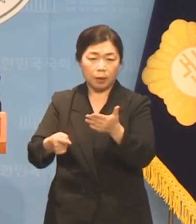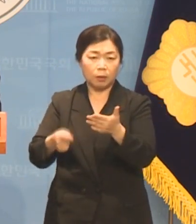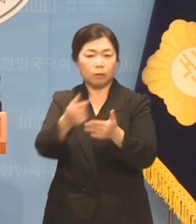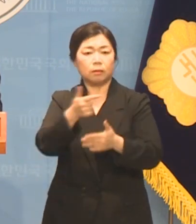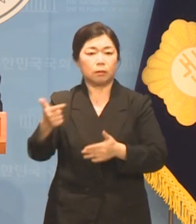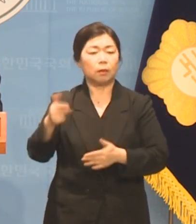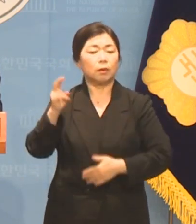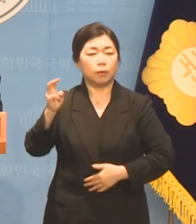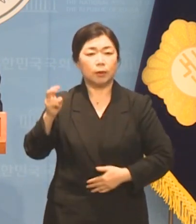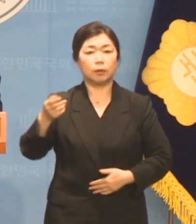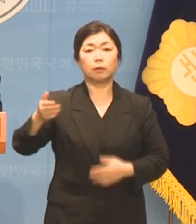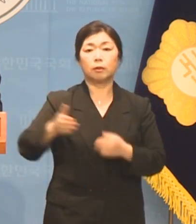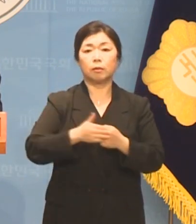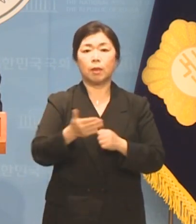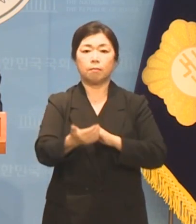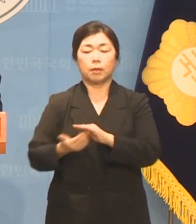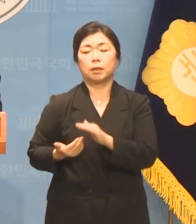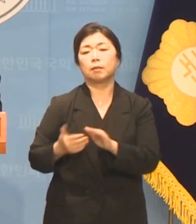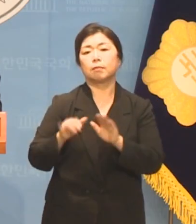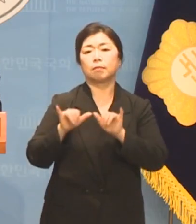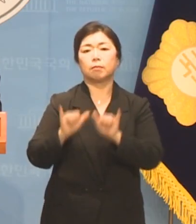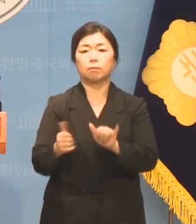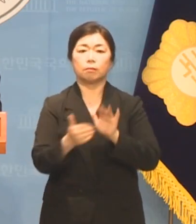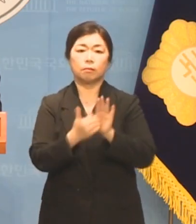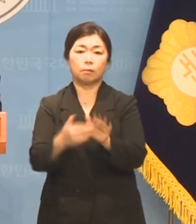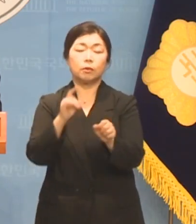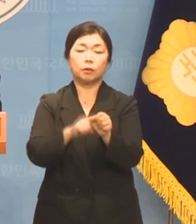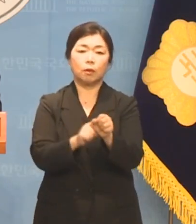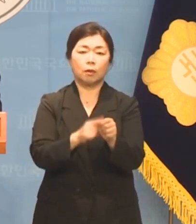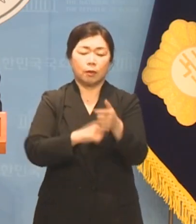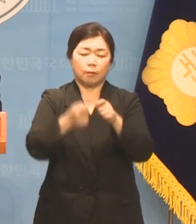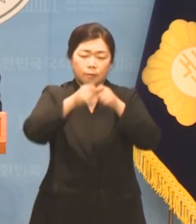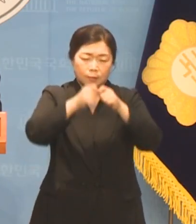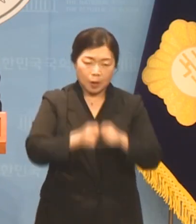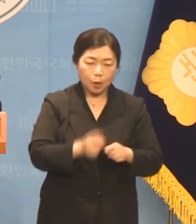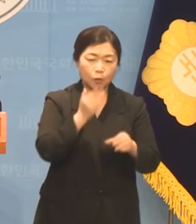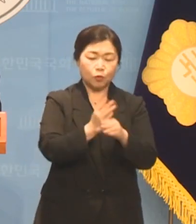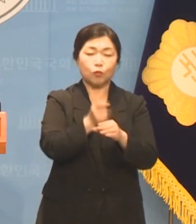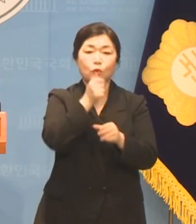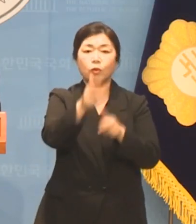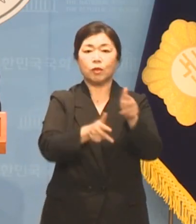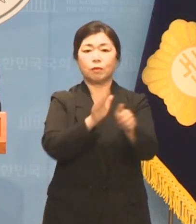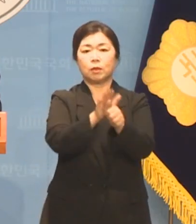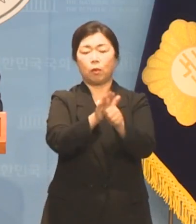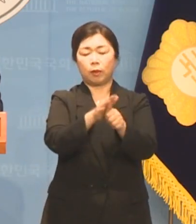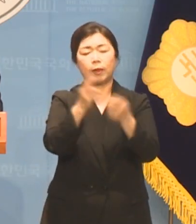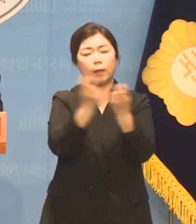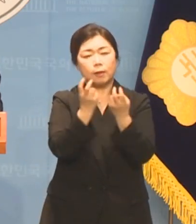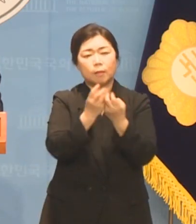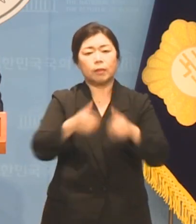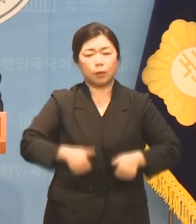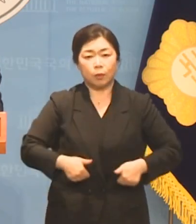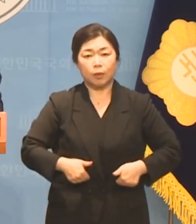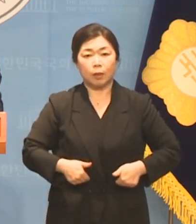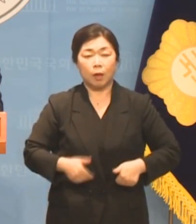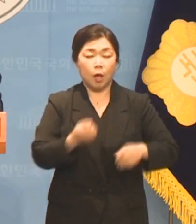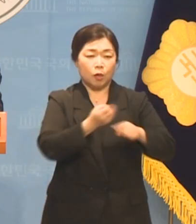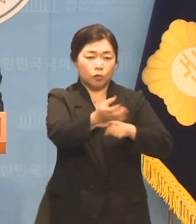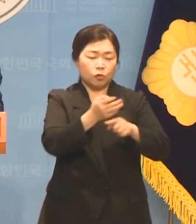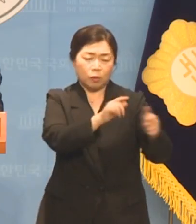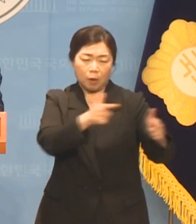이에 우리는 보다 선제적이고 정밀한 중소기업 지원 대책이 필요합니다. 수출 다변화를